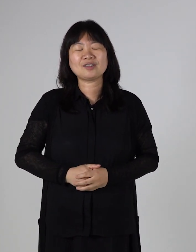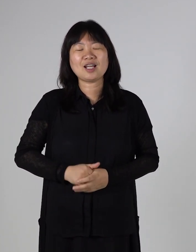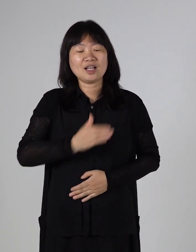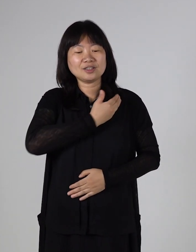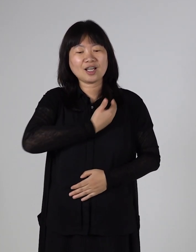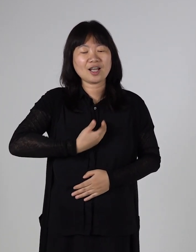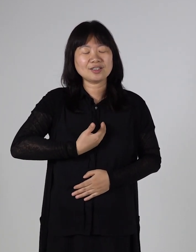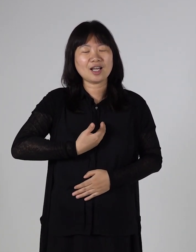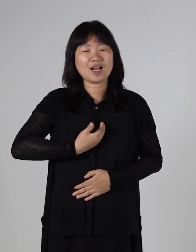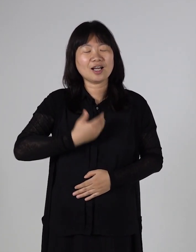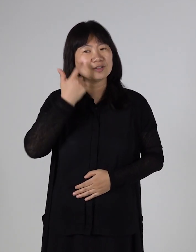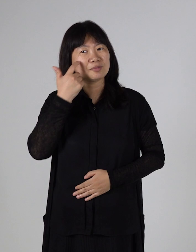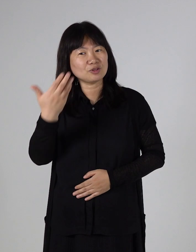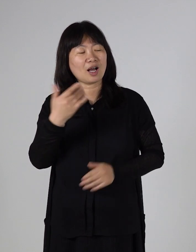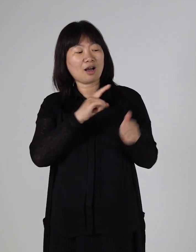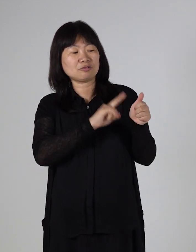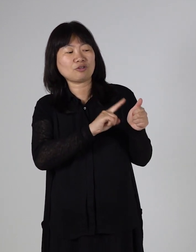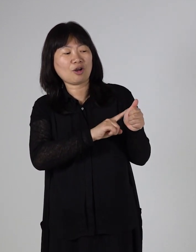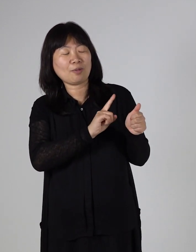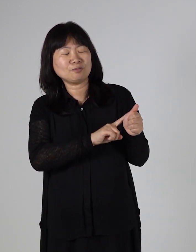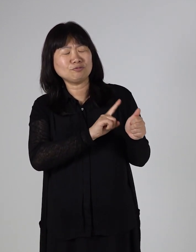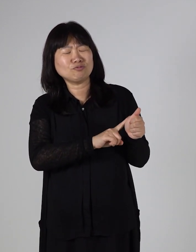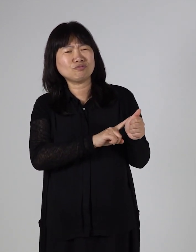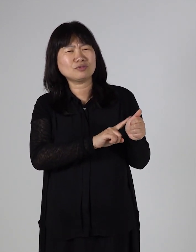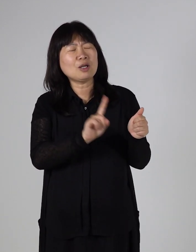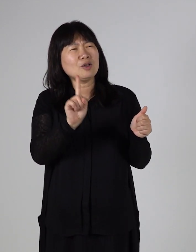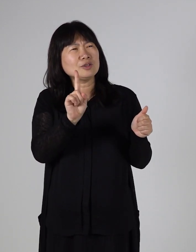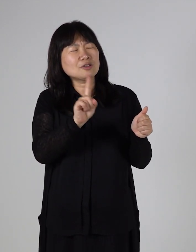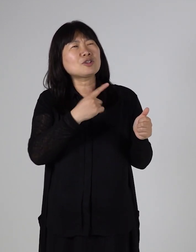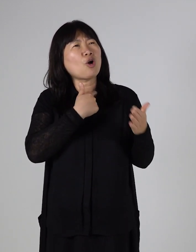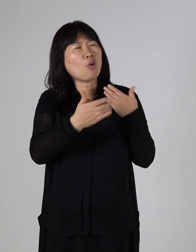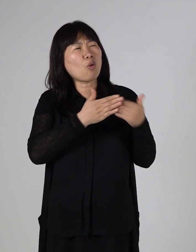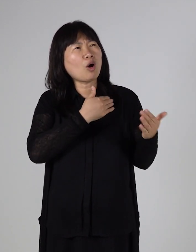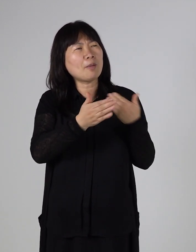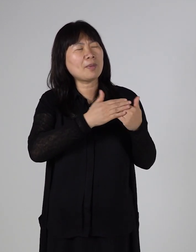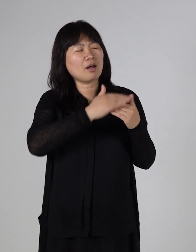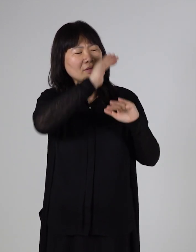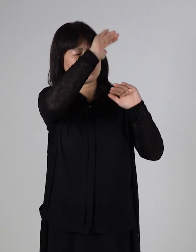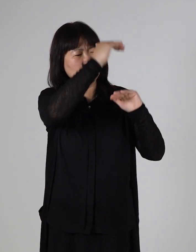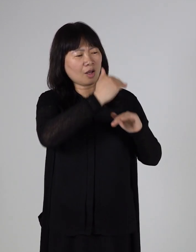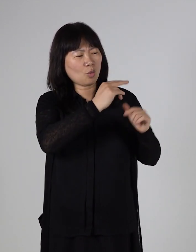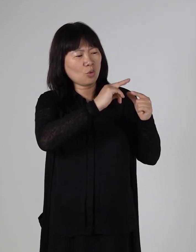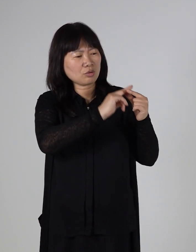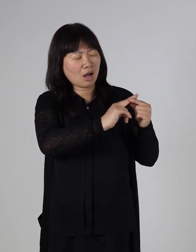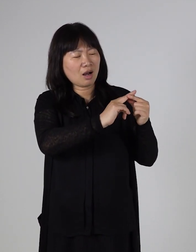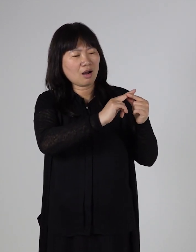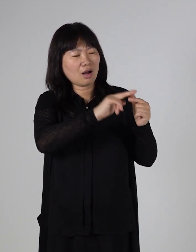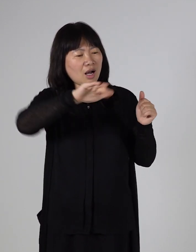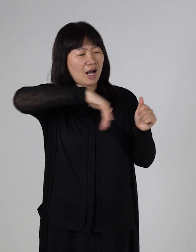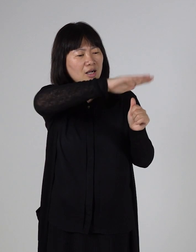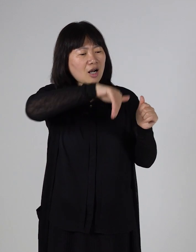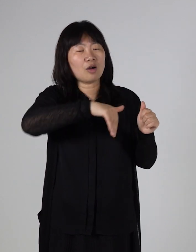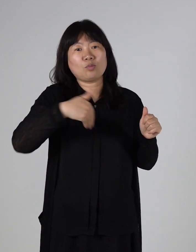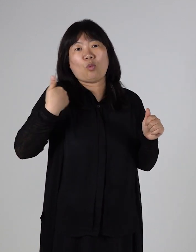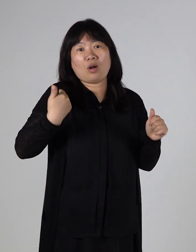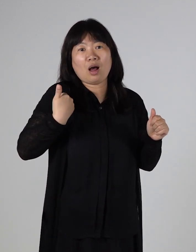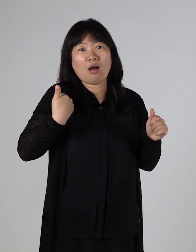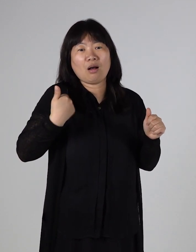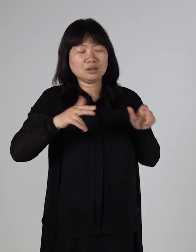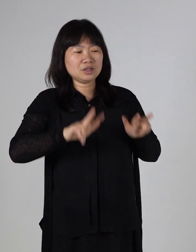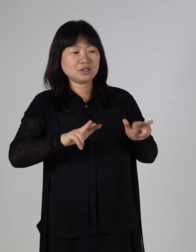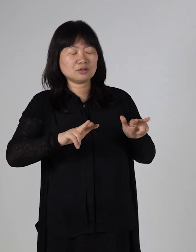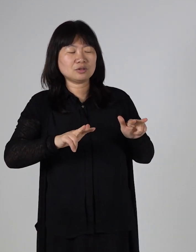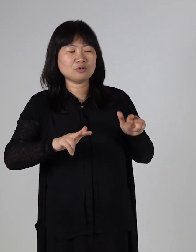머릿속에 복잡이 모호하게 엉켜있는 그 내용과 맥락을 모르면 이